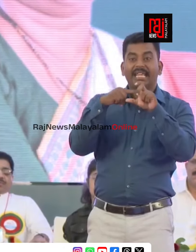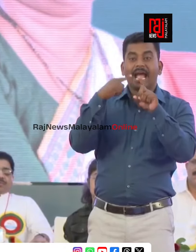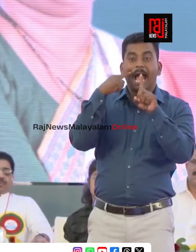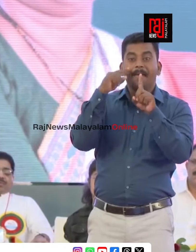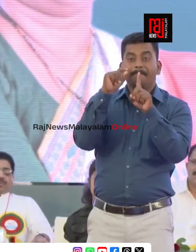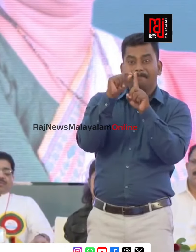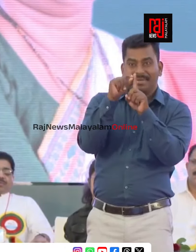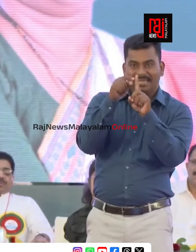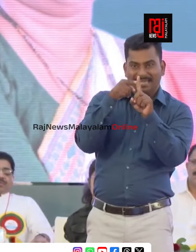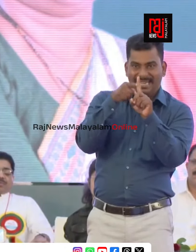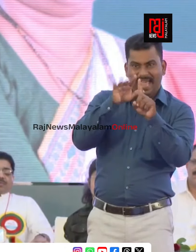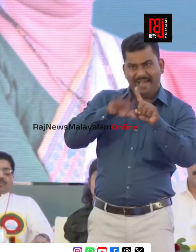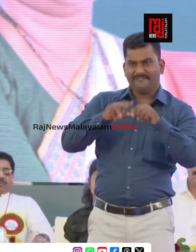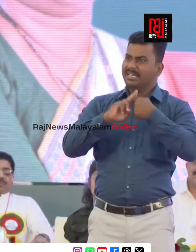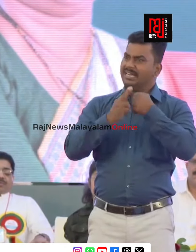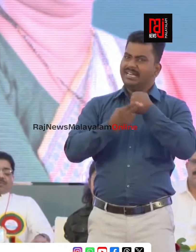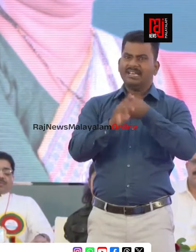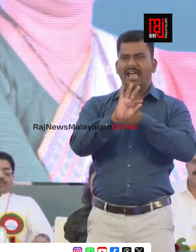ശക്തമാക്കണമെന്ന് തന്നെയാണ്